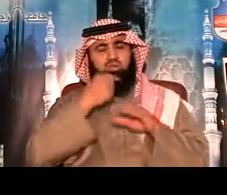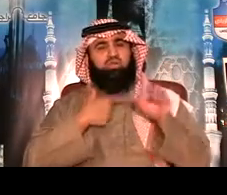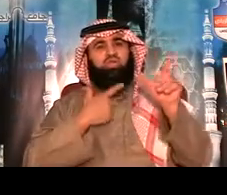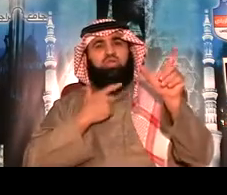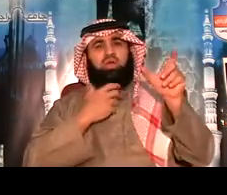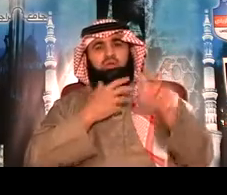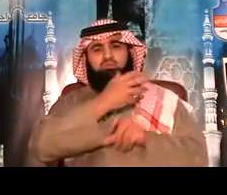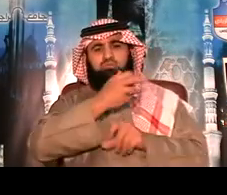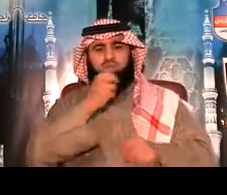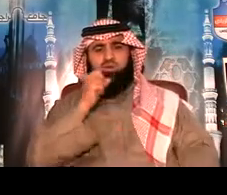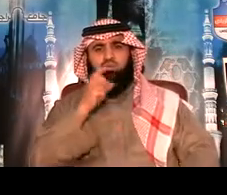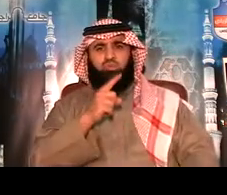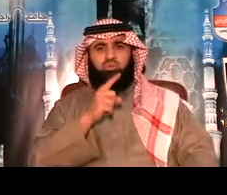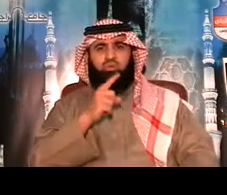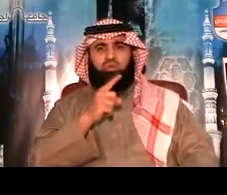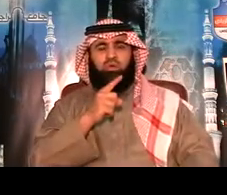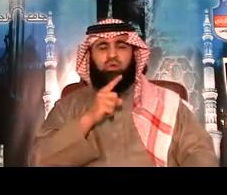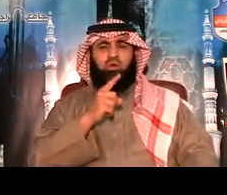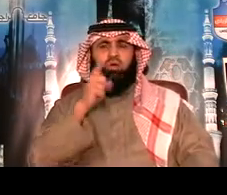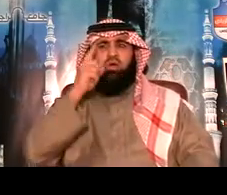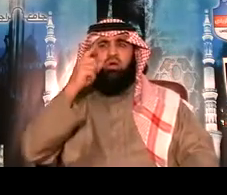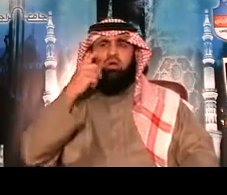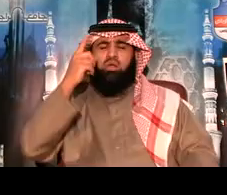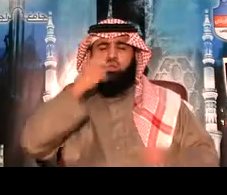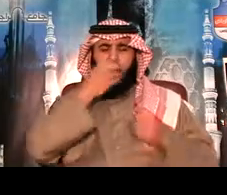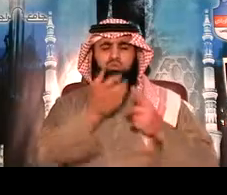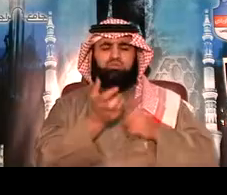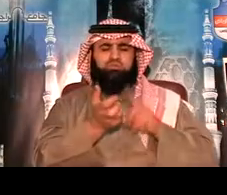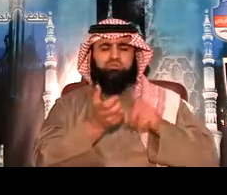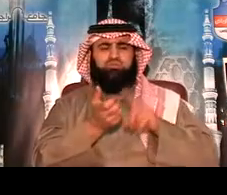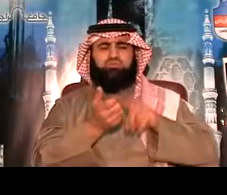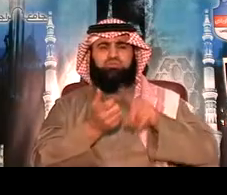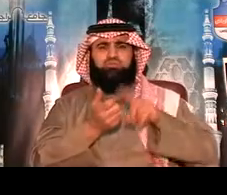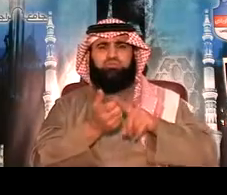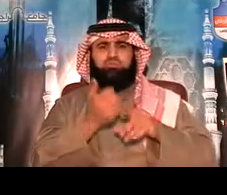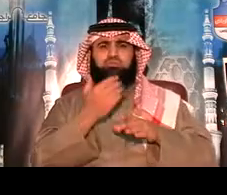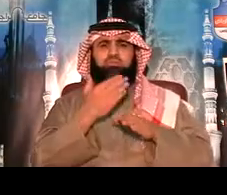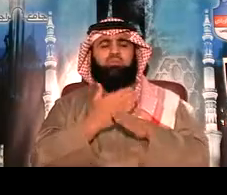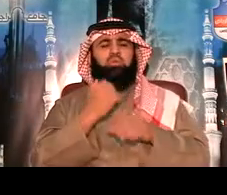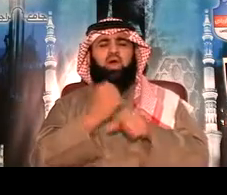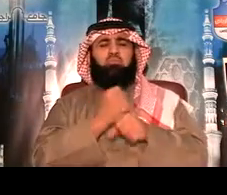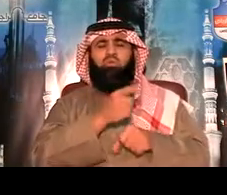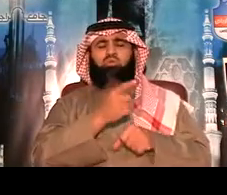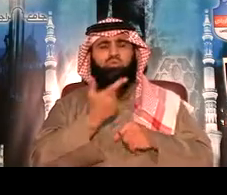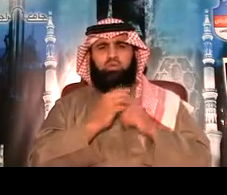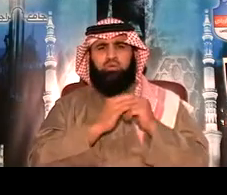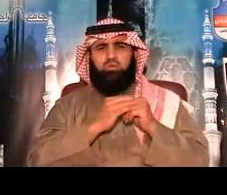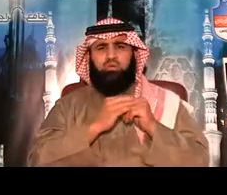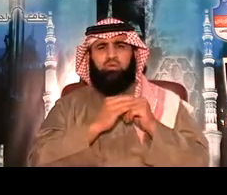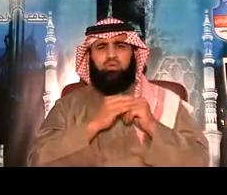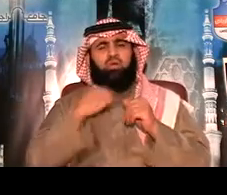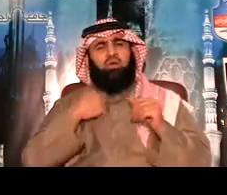رجل استشهد فأتي به فعرفه نعمه فعرفها، قال: فما عملت فيها؟ قال: قاتلت فيك